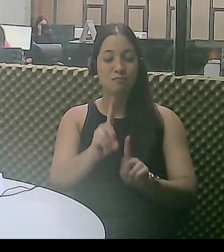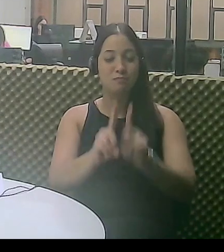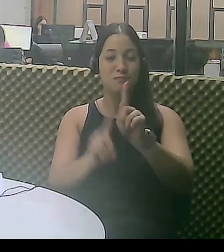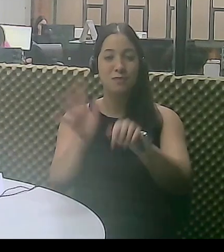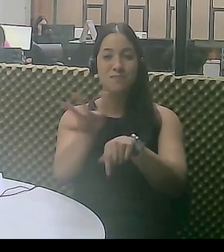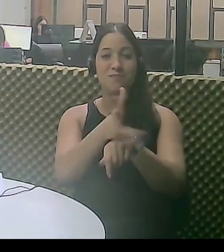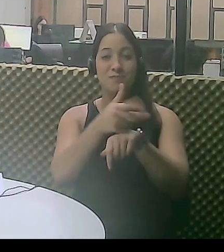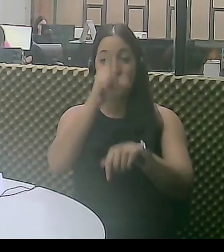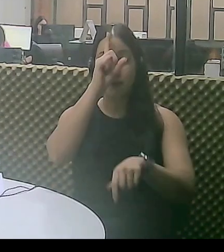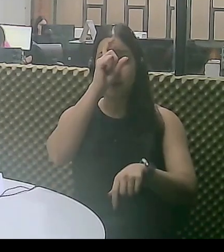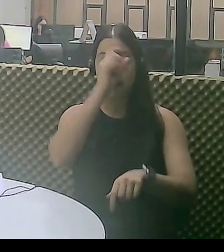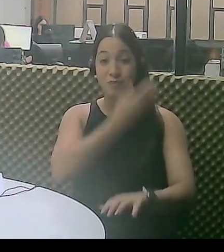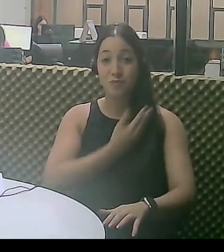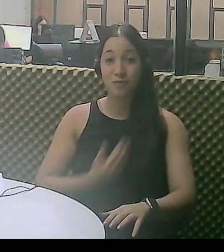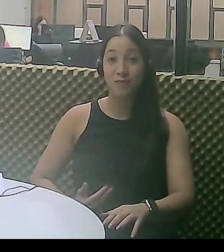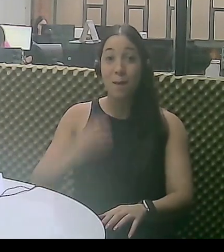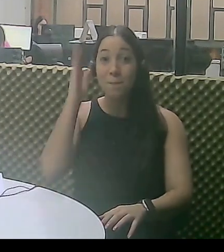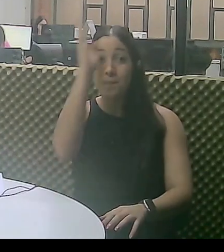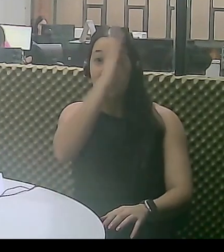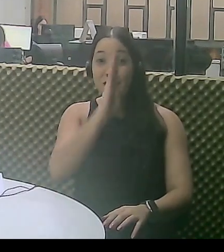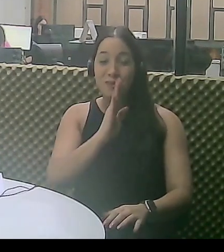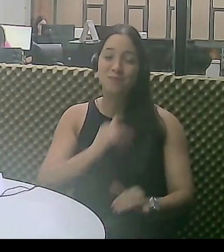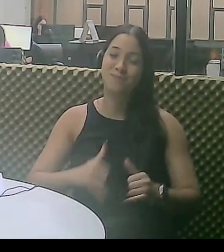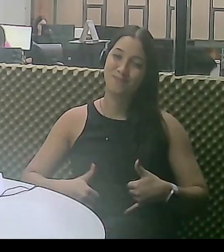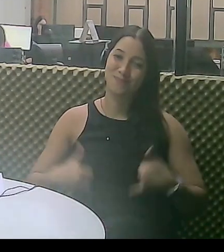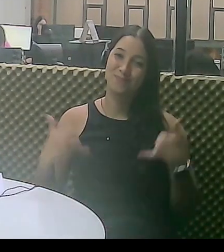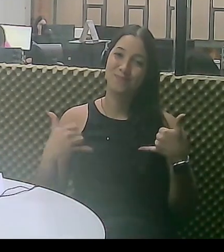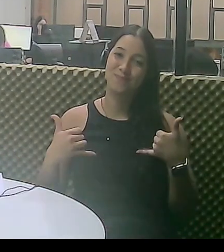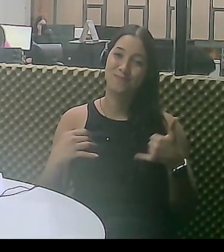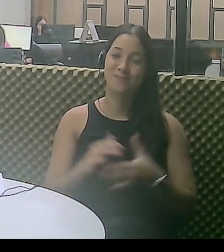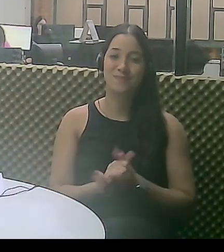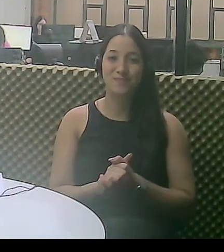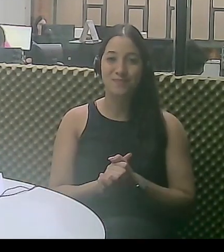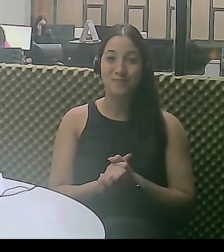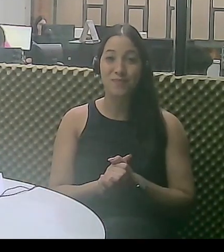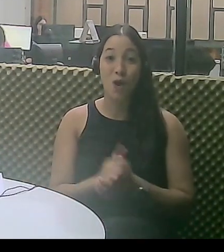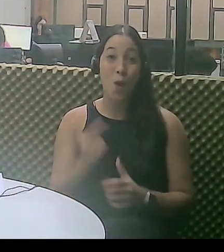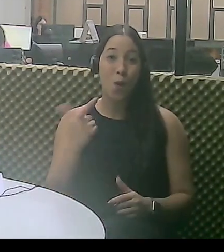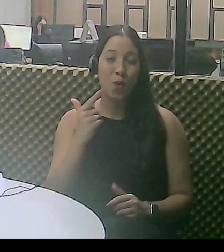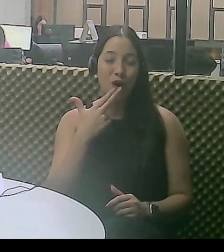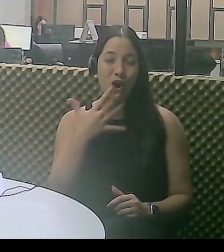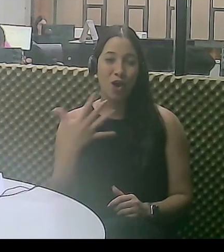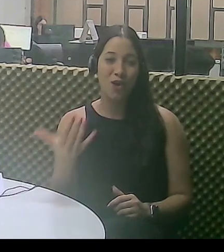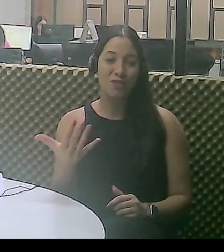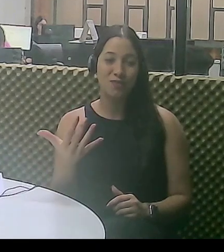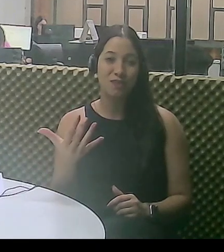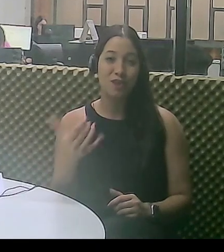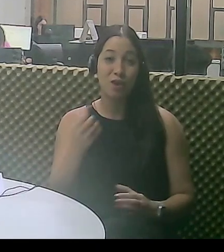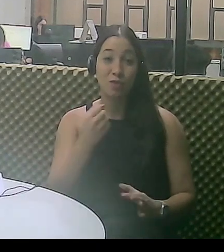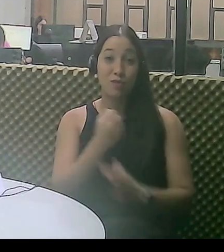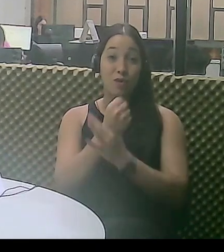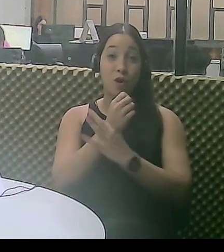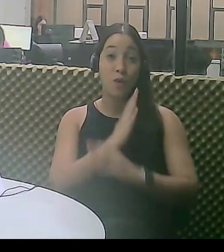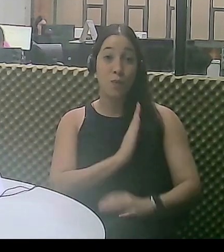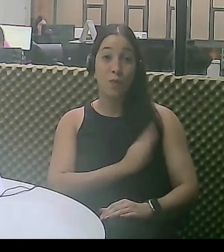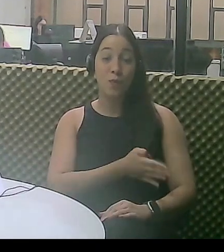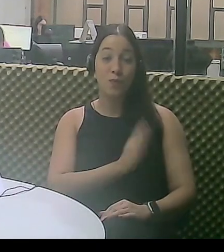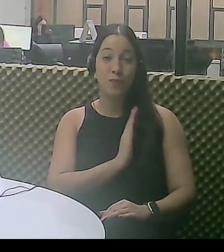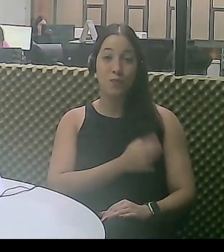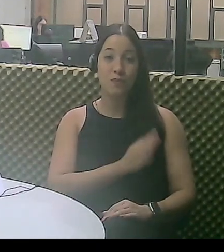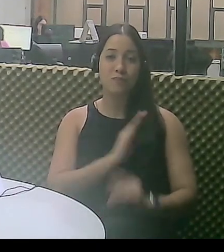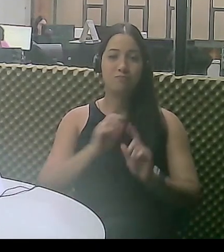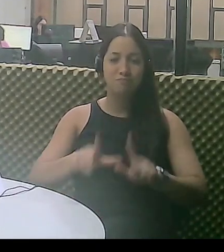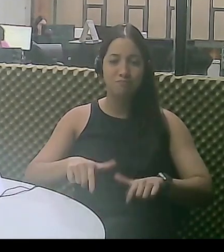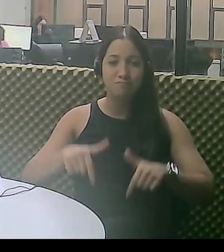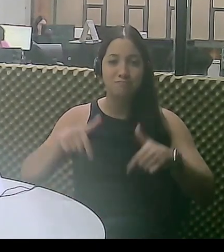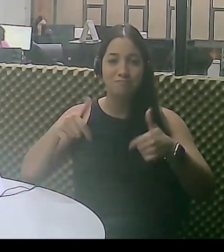dos melhores hospitais públicos do Brasil. Dá um orgulho, né? E outra novidade é o Guardiões do Coração, uma